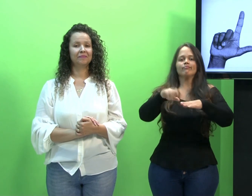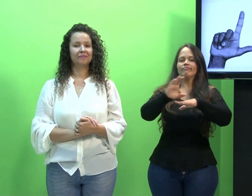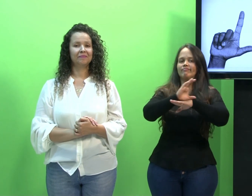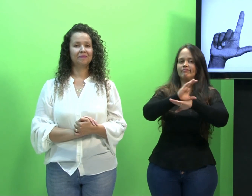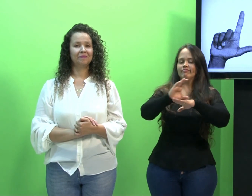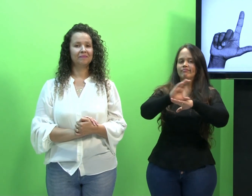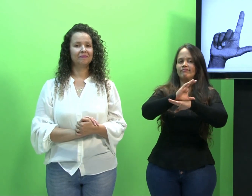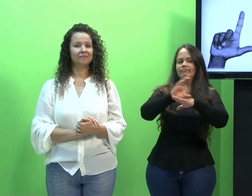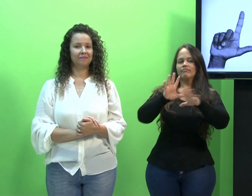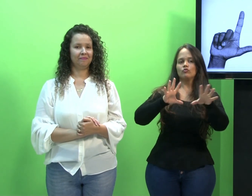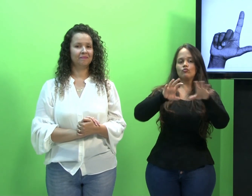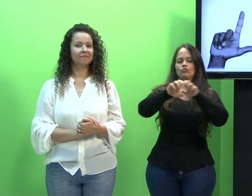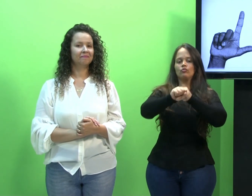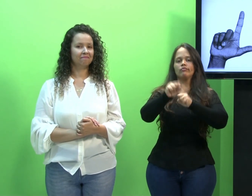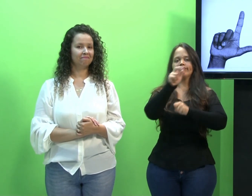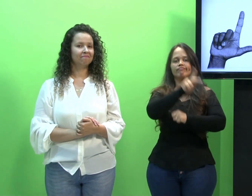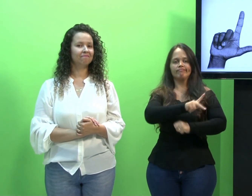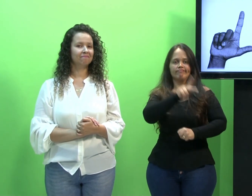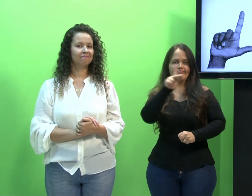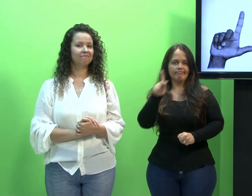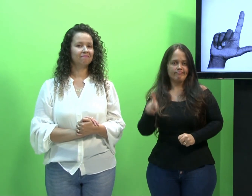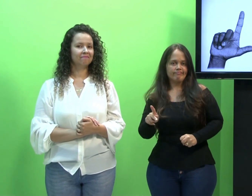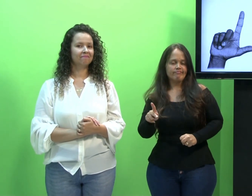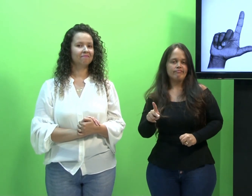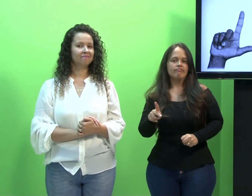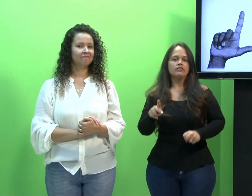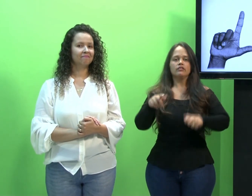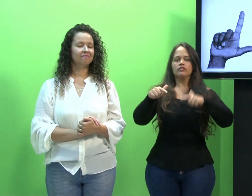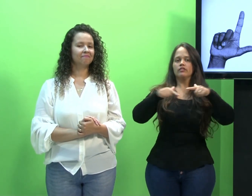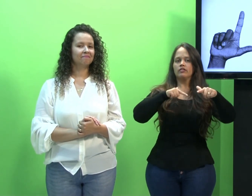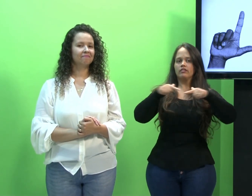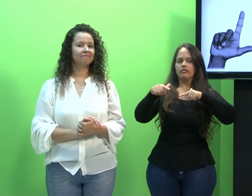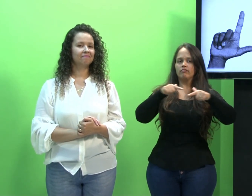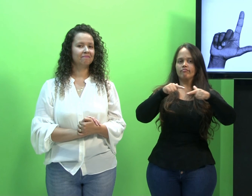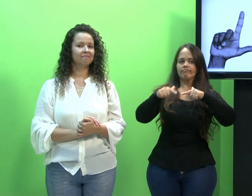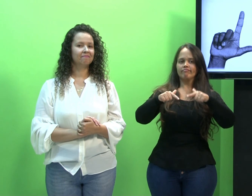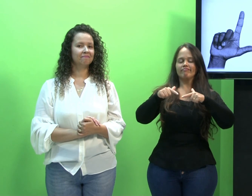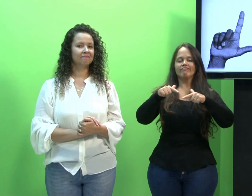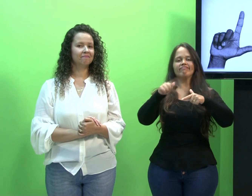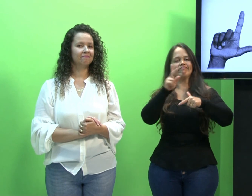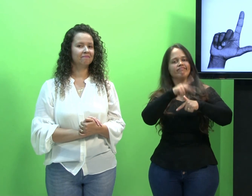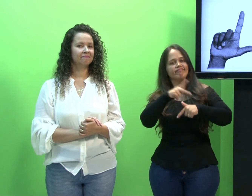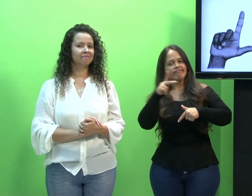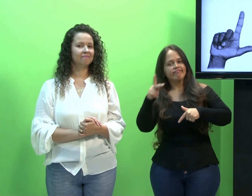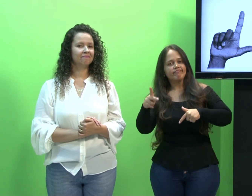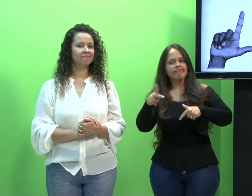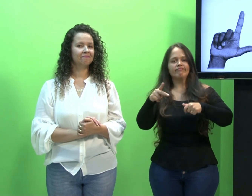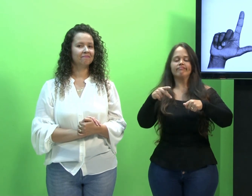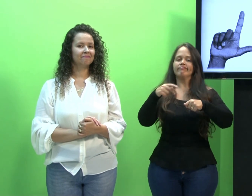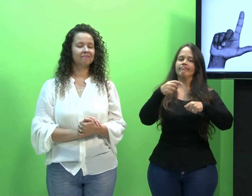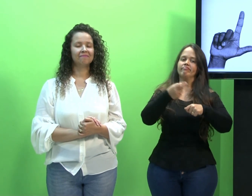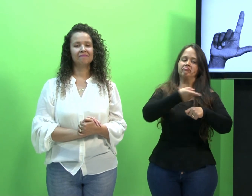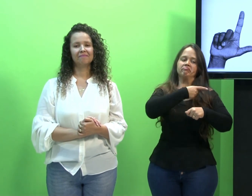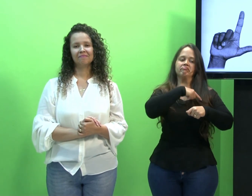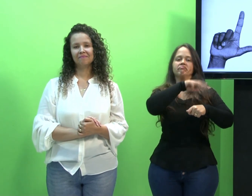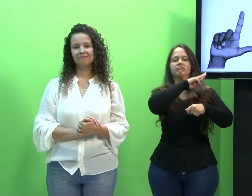cursos de formação de professores para o exercício do magistério em nível médio e